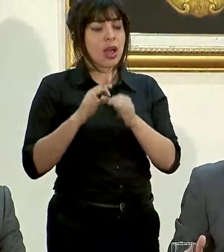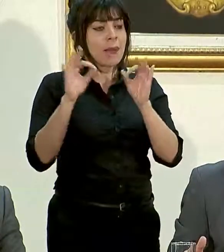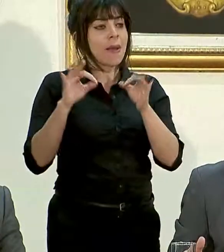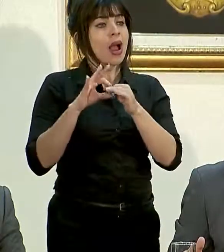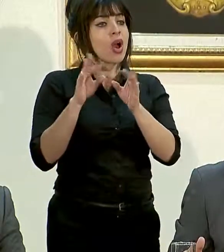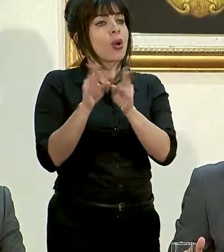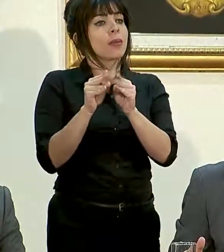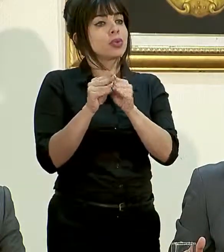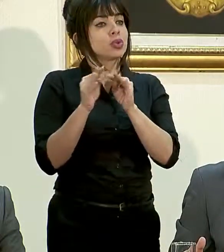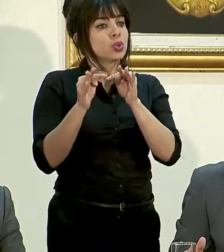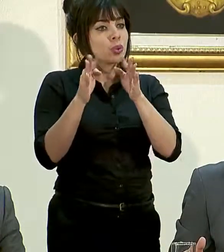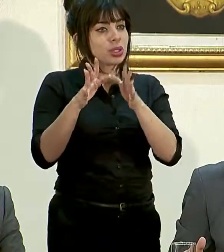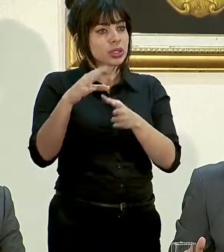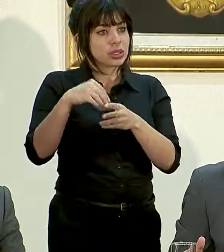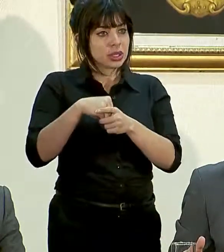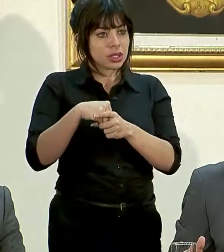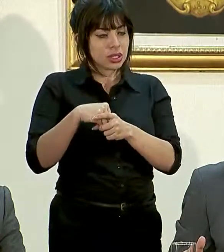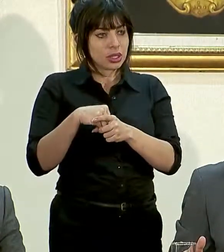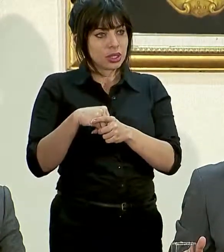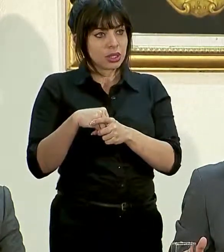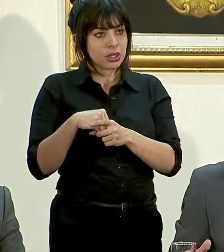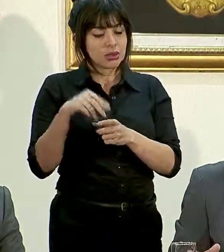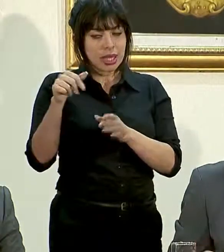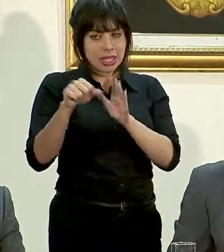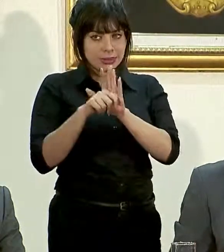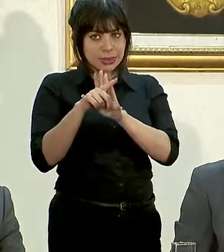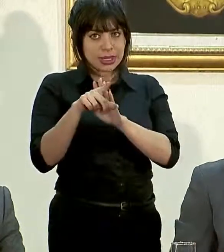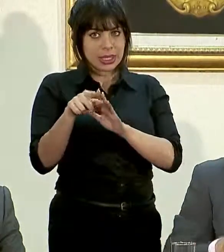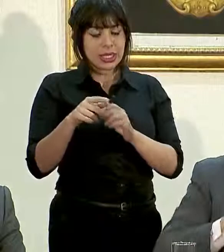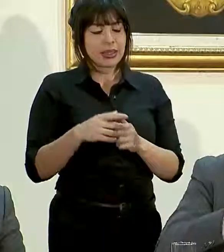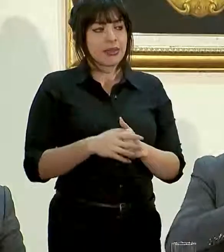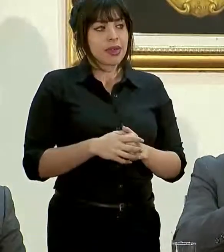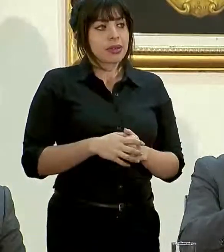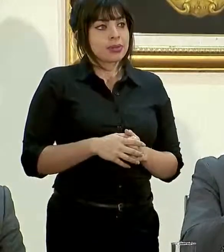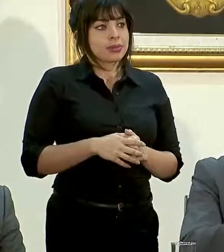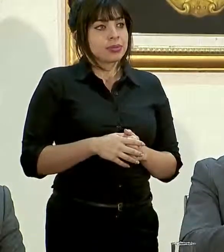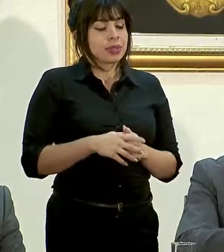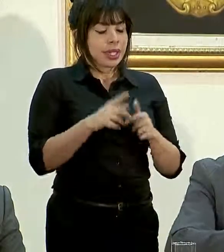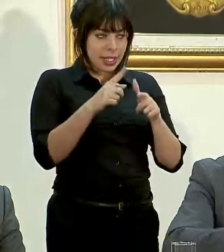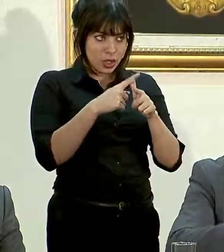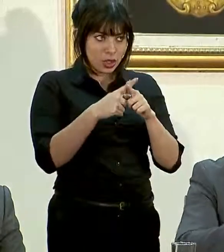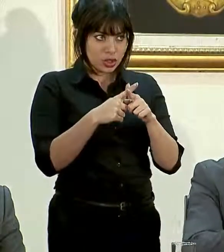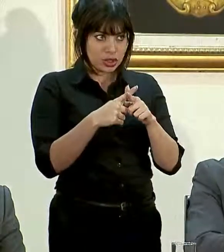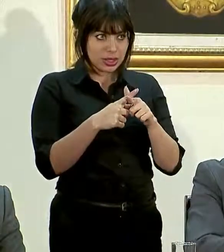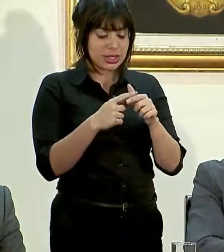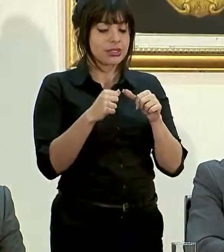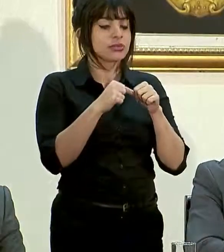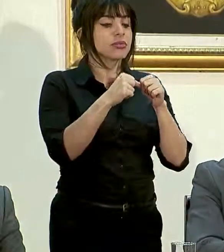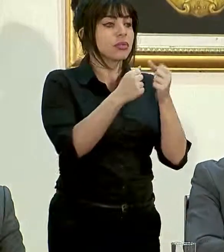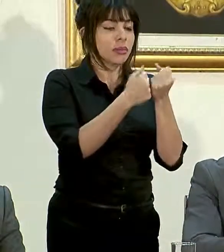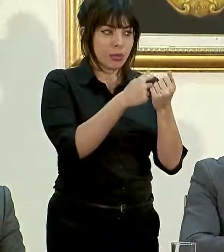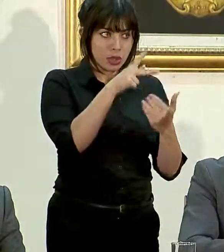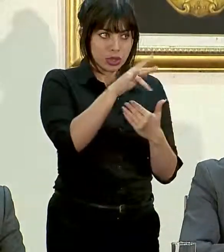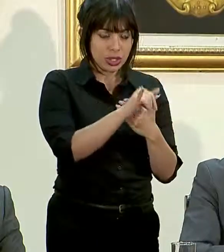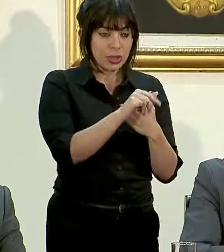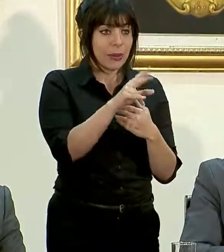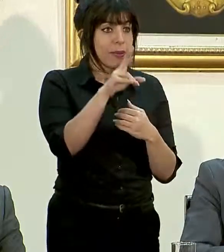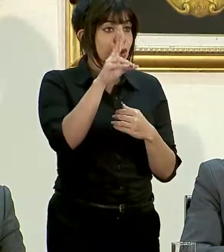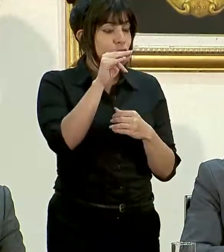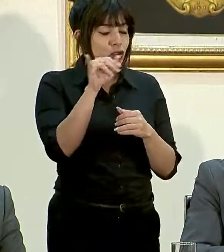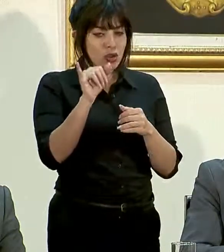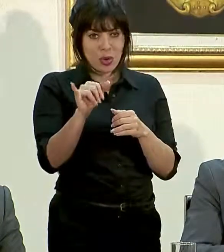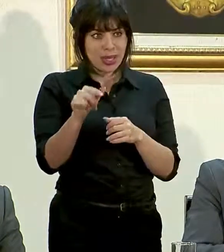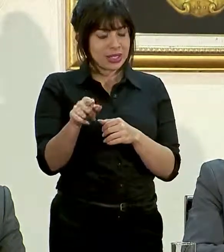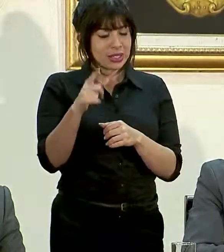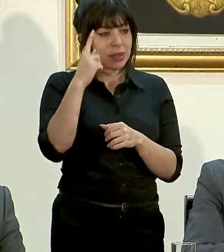de la Comisión Turística de Turismo de la Asamblea Legislativa. Entonces, seguimos apoyando el proyecto, pero no en esos términos,